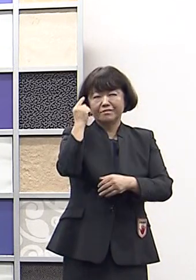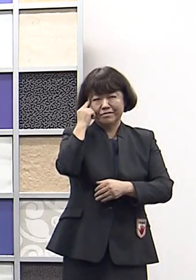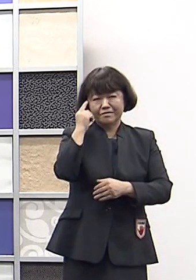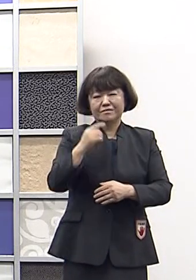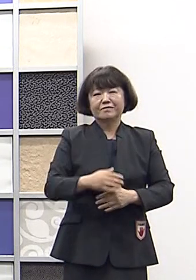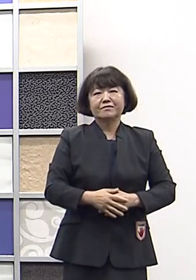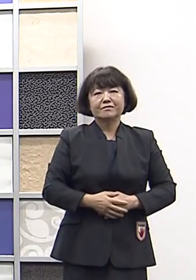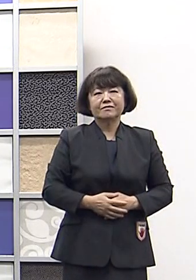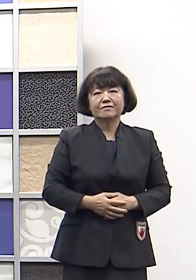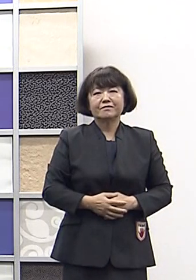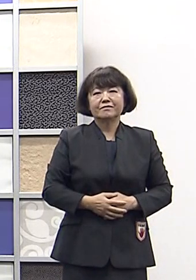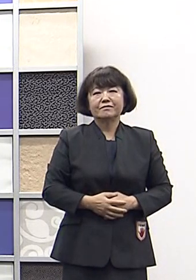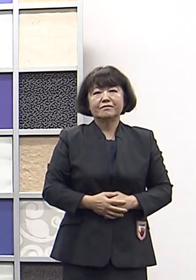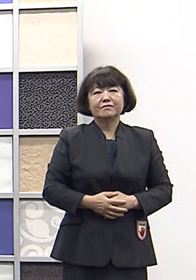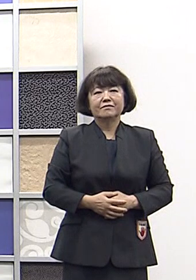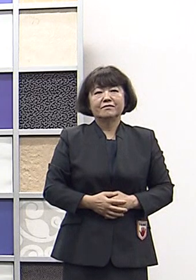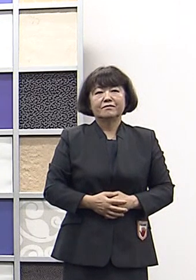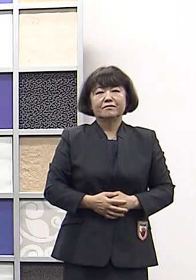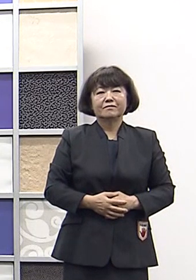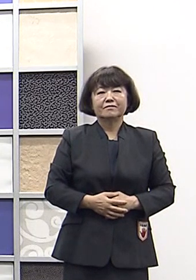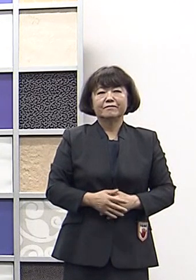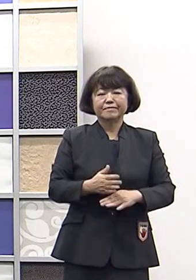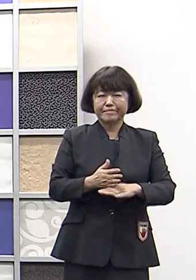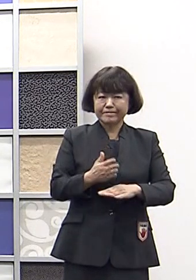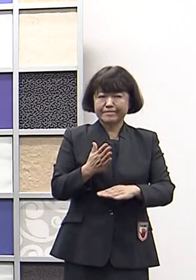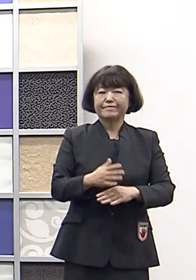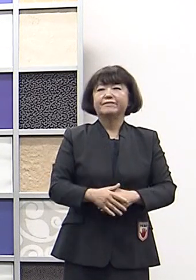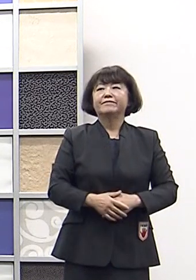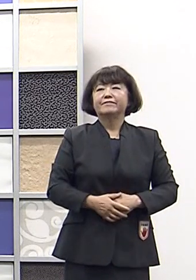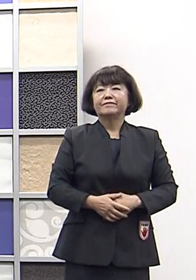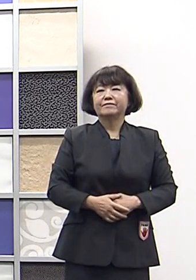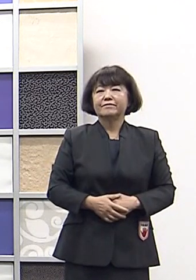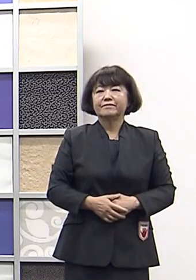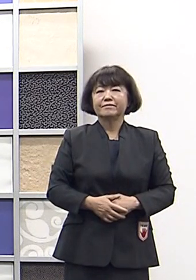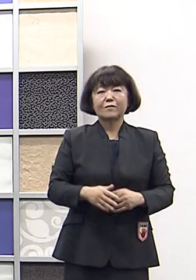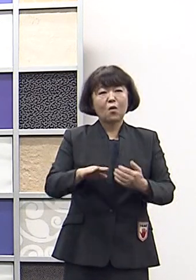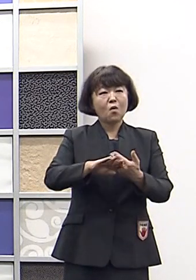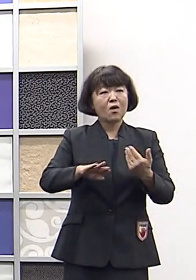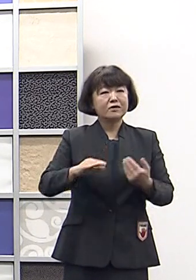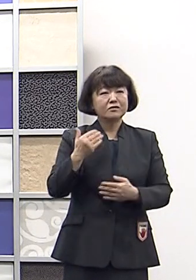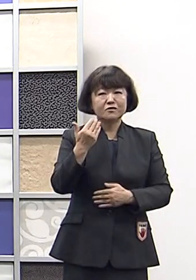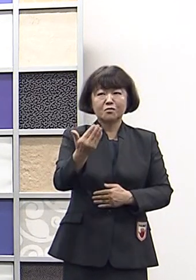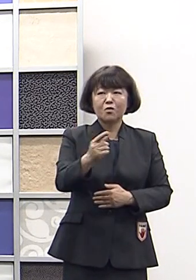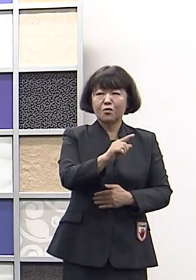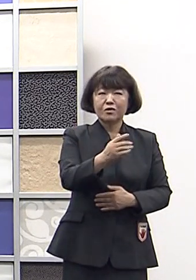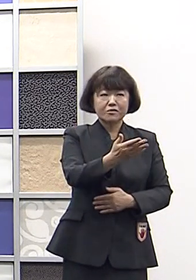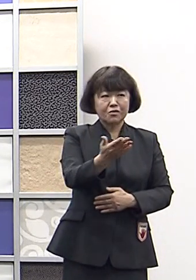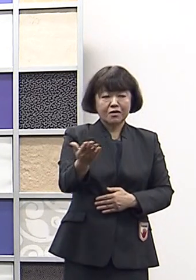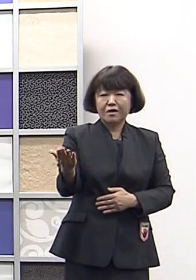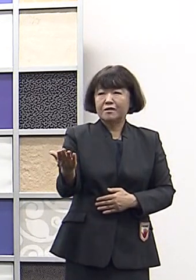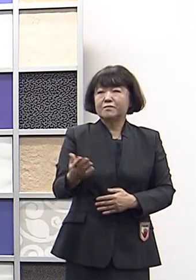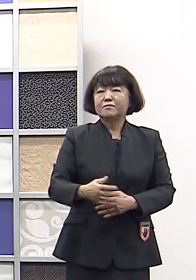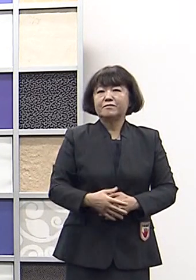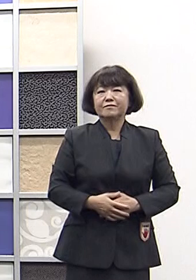ています。 ありがとうございます。 他にご質問ありますでしょうか。